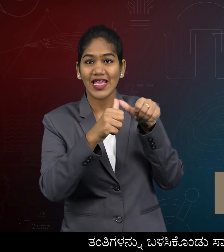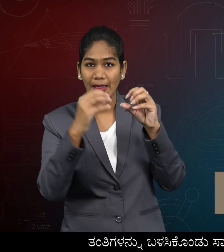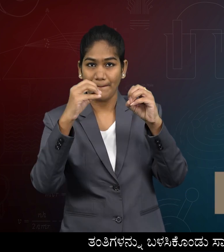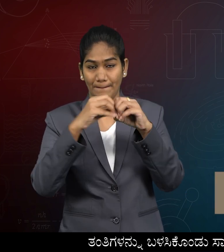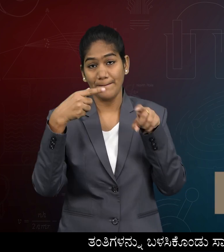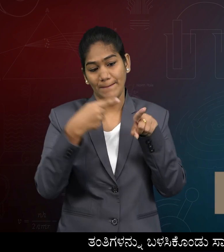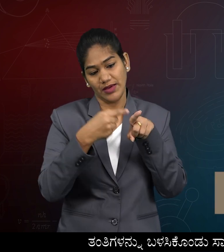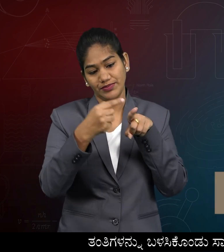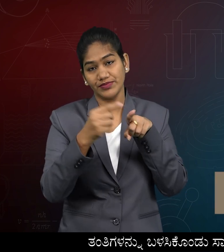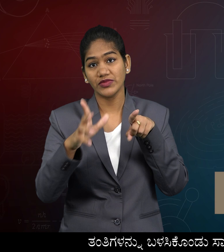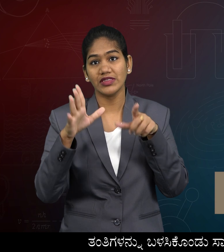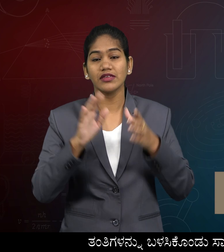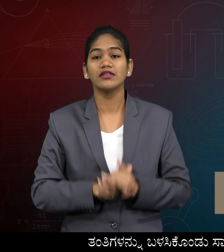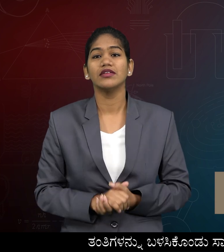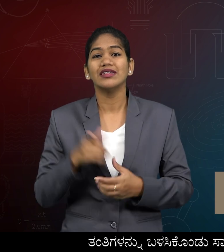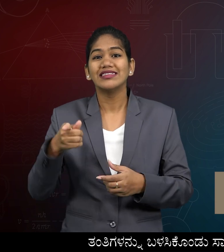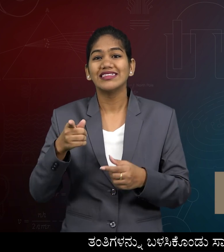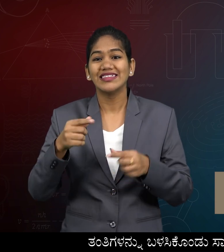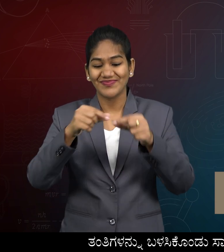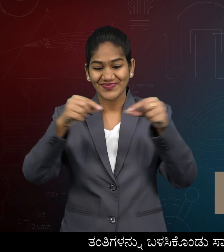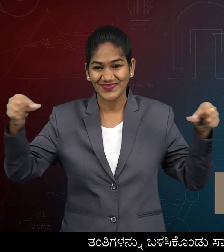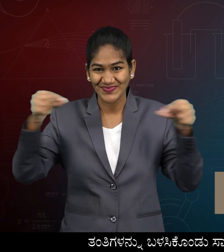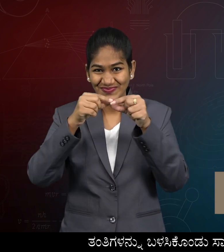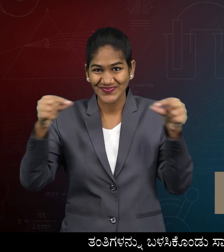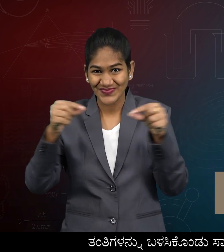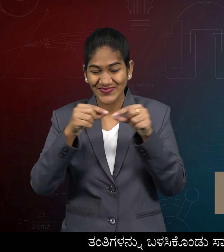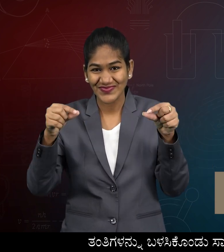ಸ್ಟ್ಯಾಂಡ್ನಿಂದ ಅಡ್ಡಲಾಗಿ ಅಮಾನತುಗೊಳಿಸಿ.